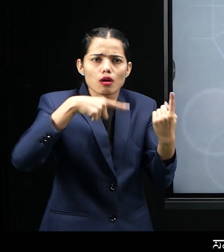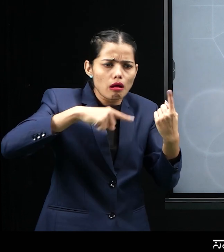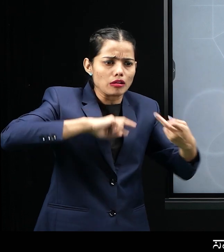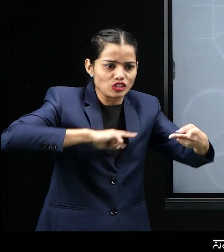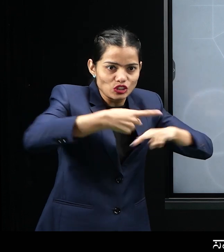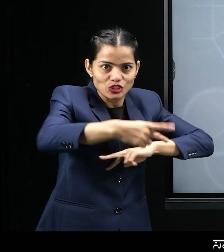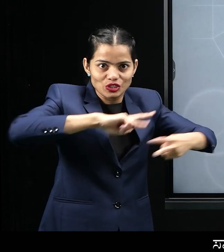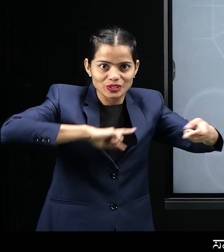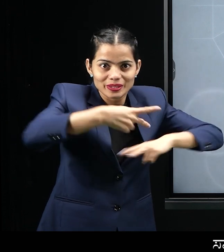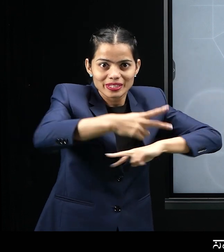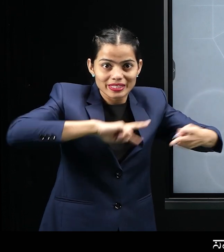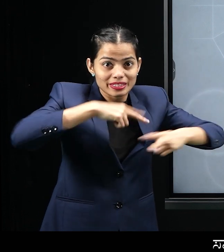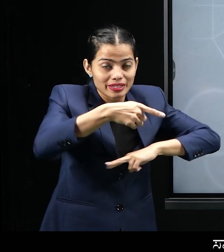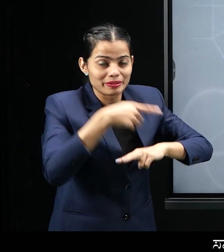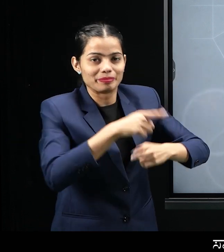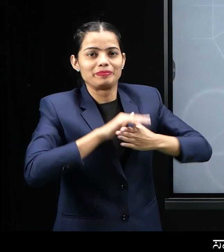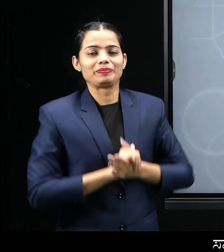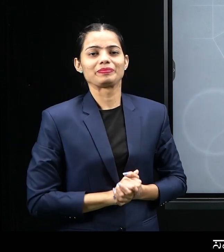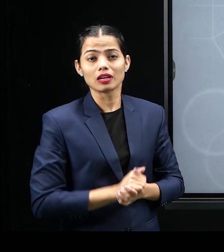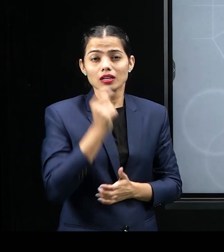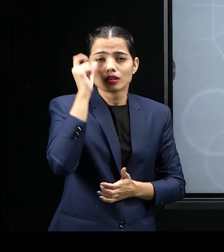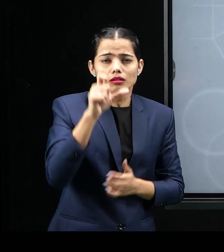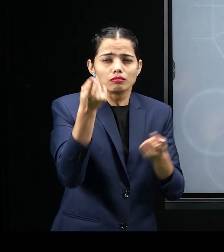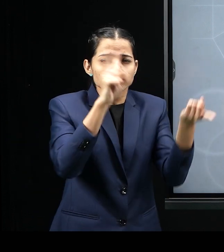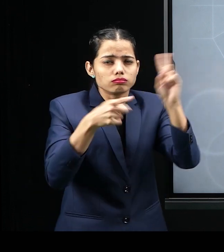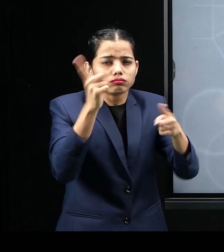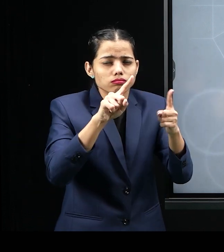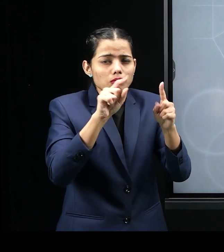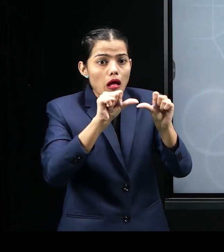ಭಾಜಕವಾಗಿದೆ ಮತ್ತು ಪ್ರತಿಯಾಗಿ ಯೂಕ್ಲಿಡ್ ಡಿವಿಷನ್ ಅಲ್ಗಾರಿದಮ್